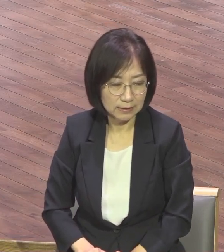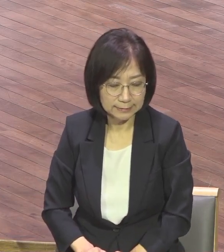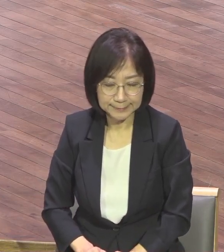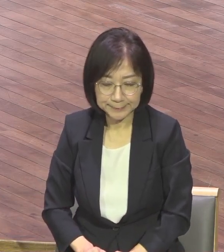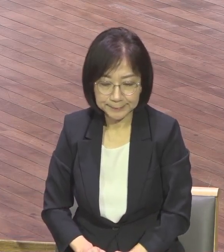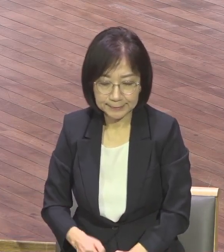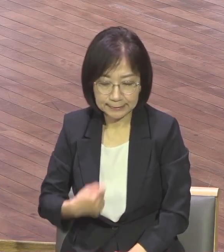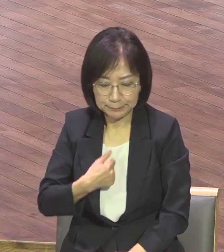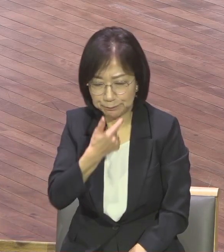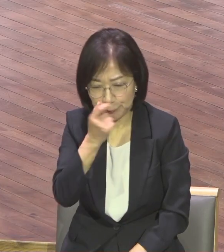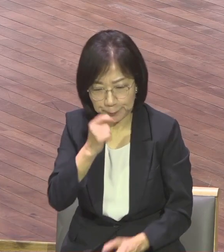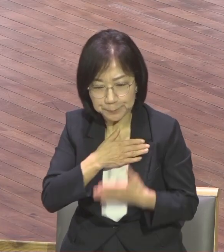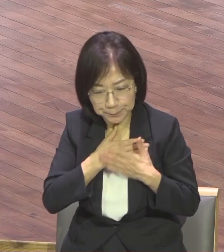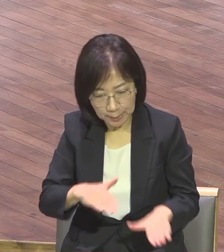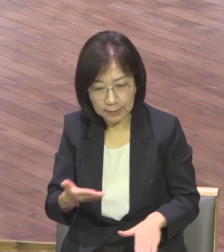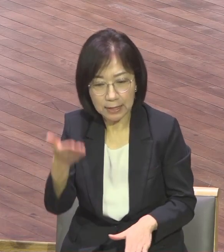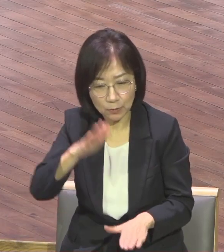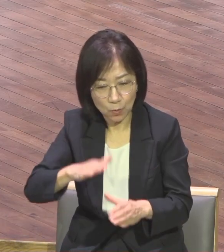받으면 알아서 하신다고요.